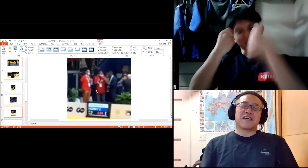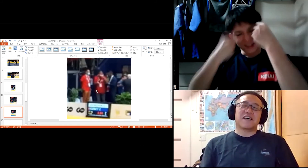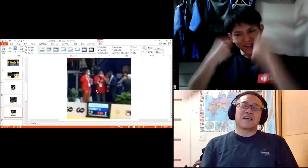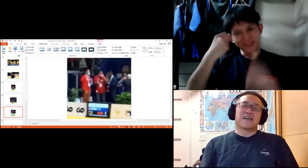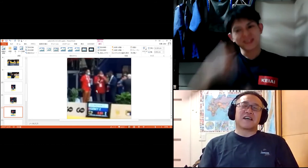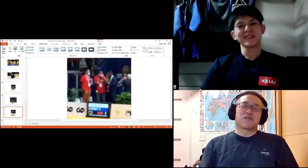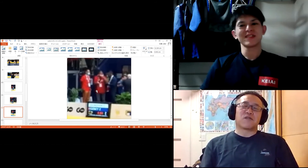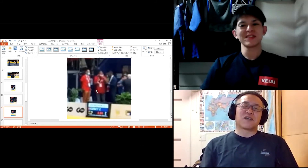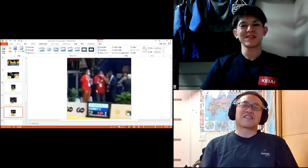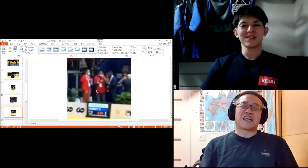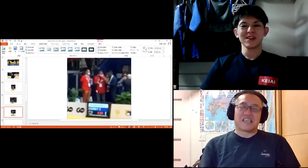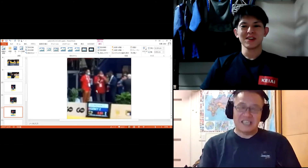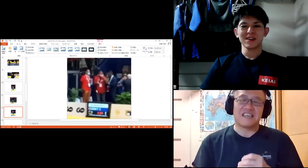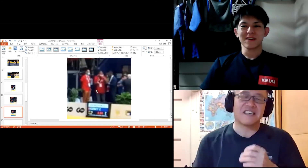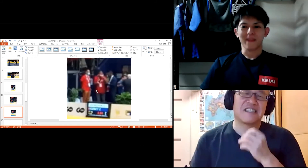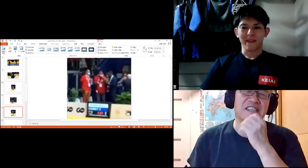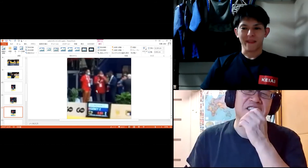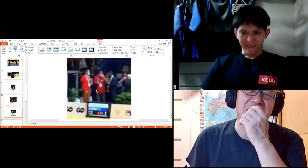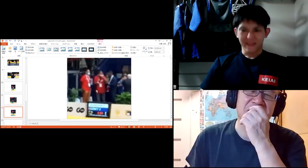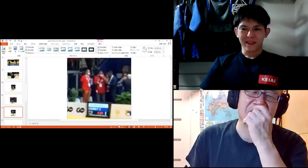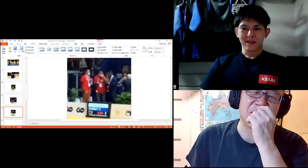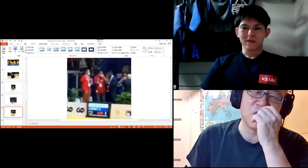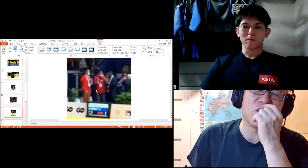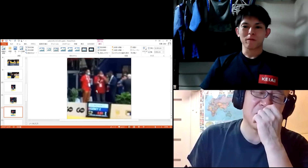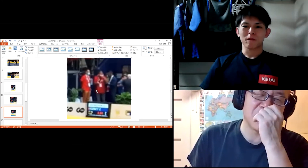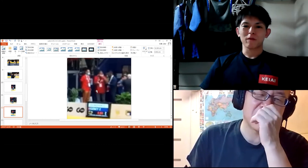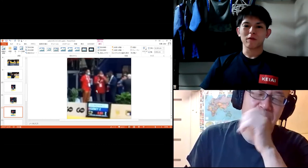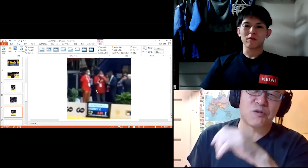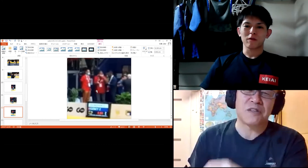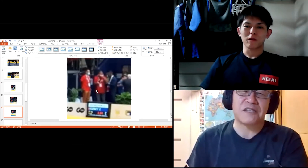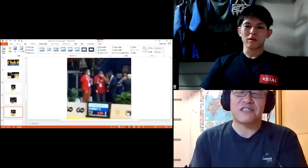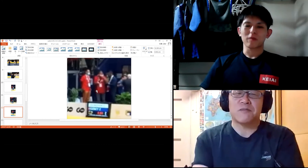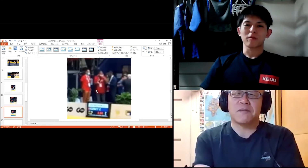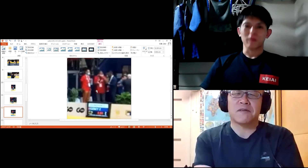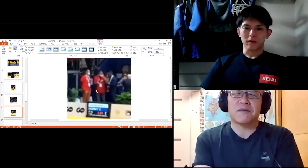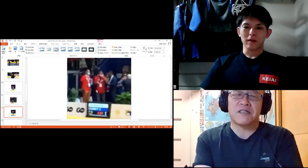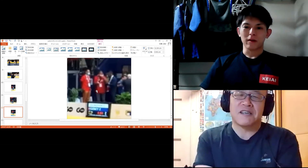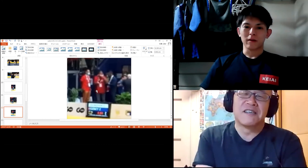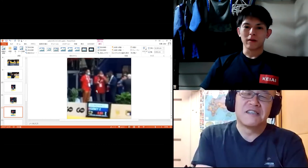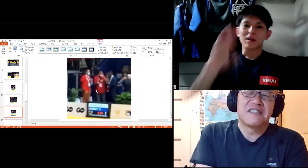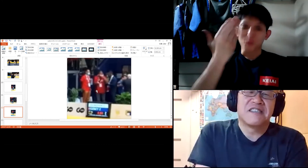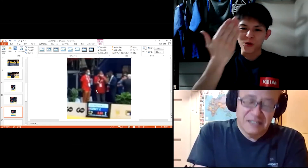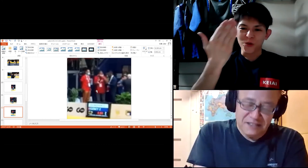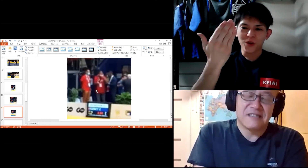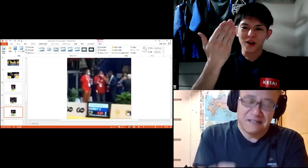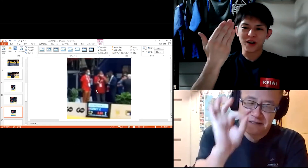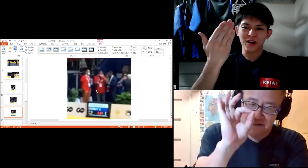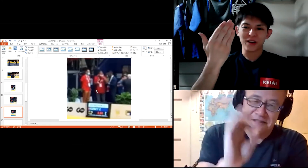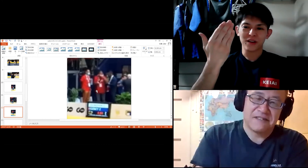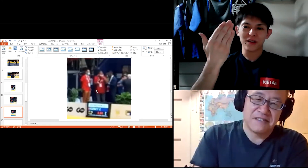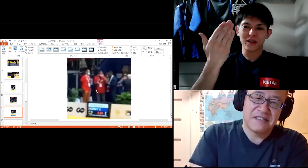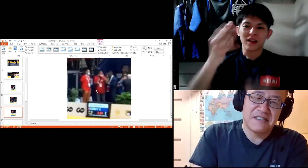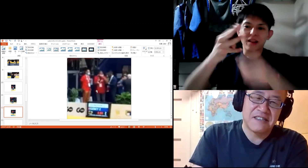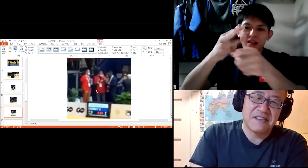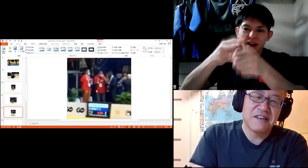またですね、悔し泣きをすることになってしまいました。